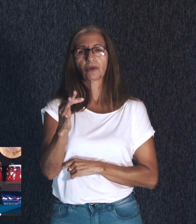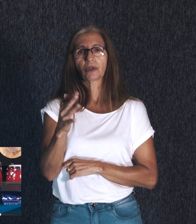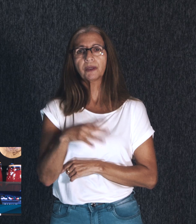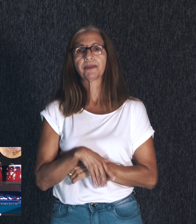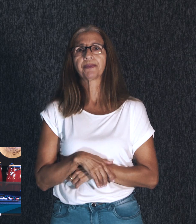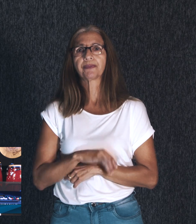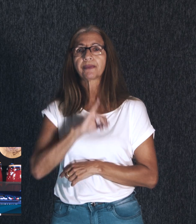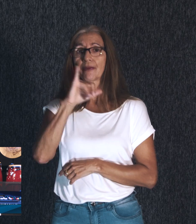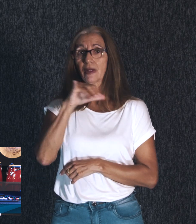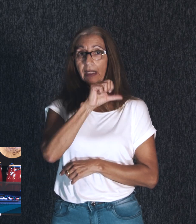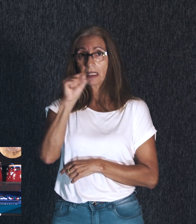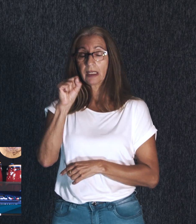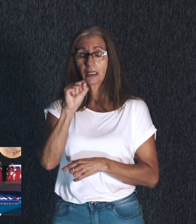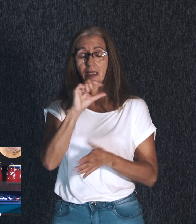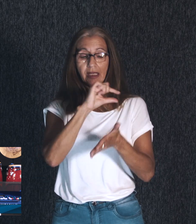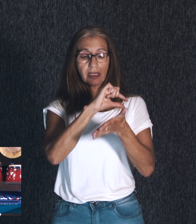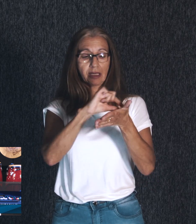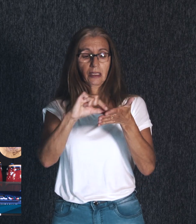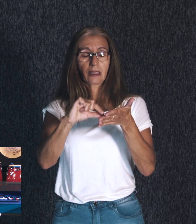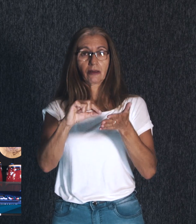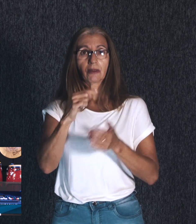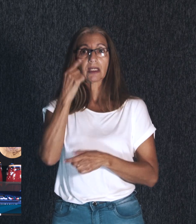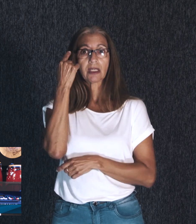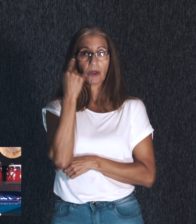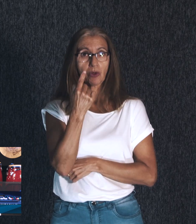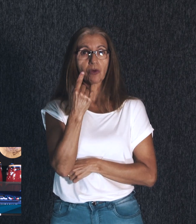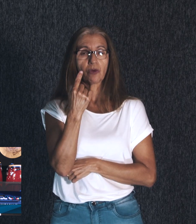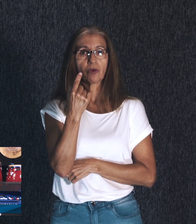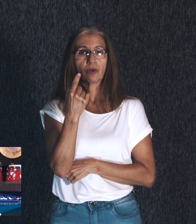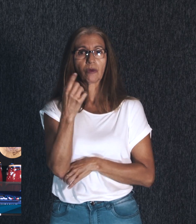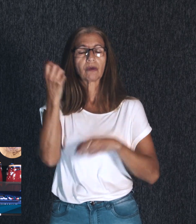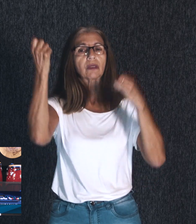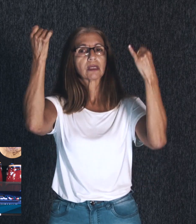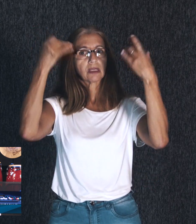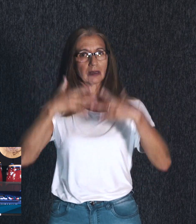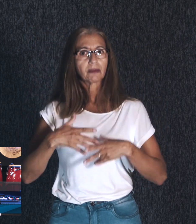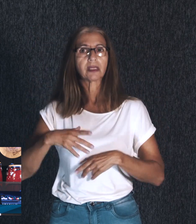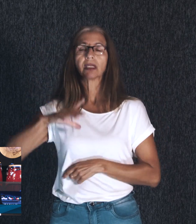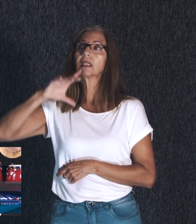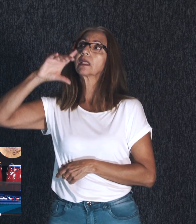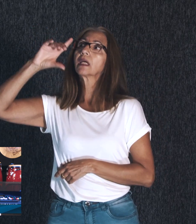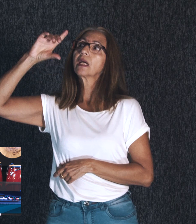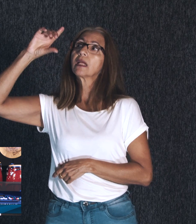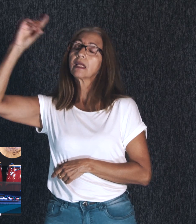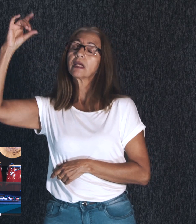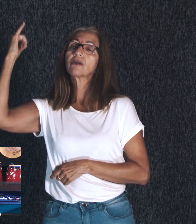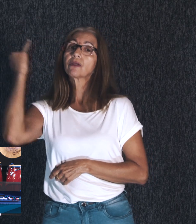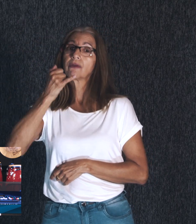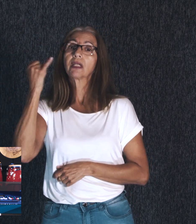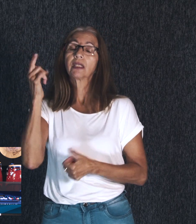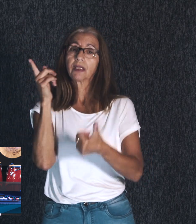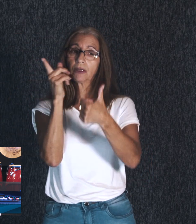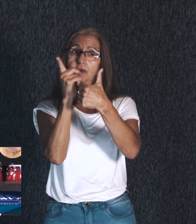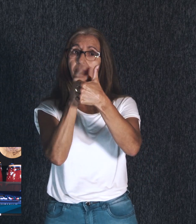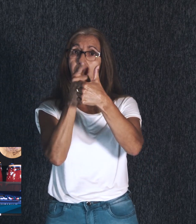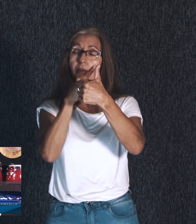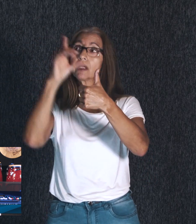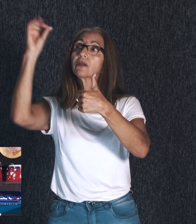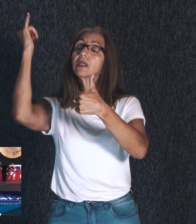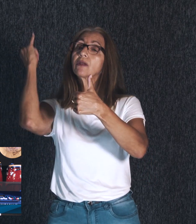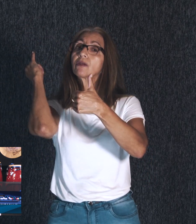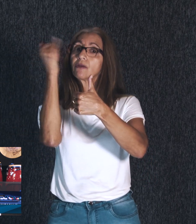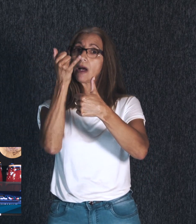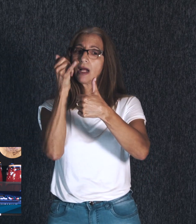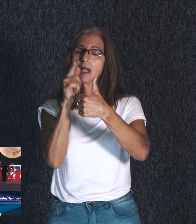versículo 1 começa. Quero mostrar para vocês algumas declarações de Deus. E a primeira declaração de Deus